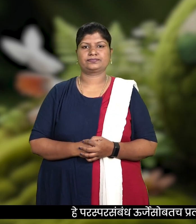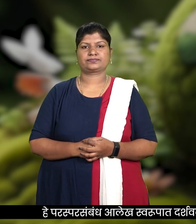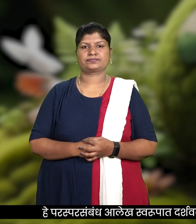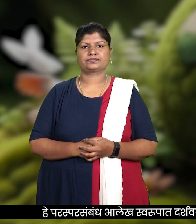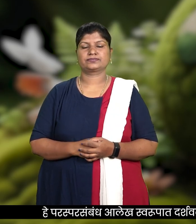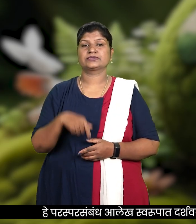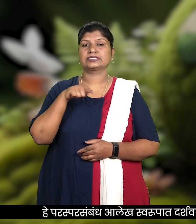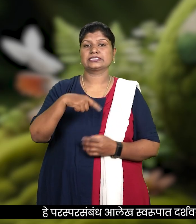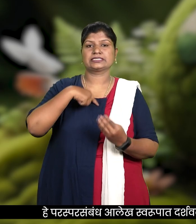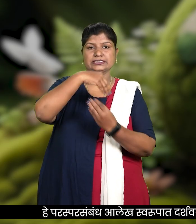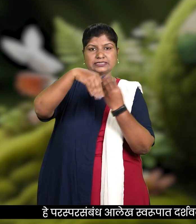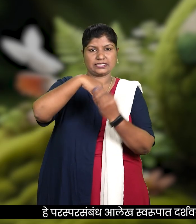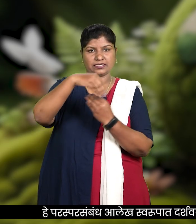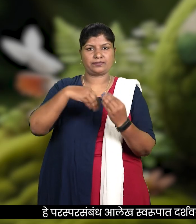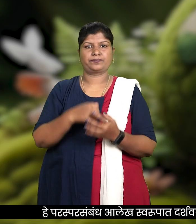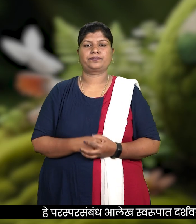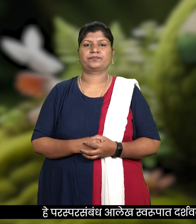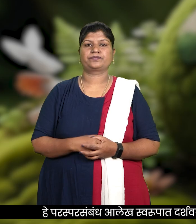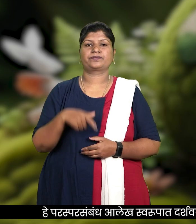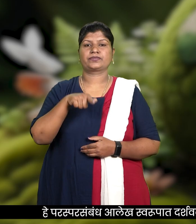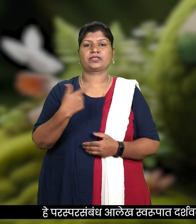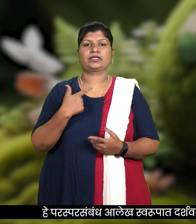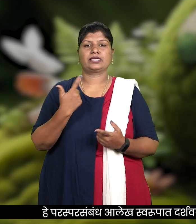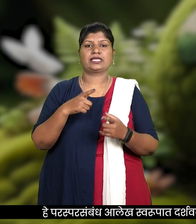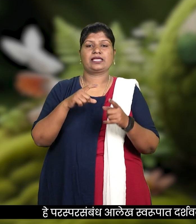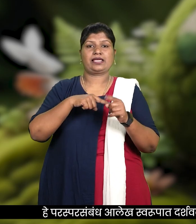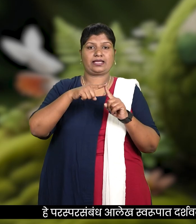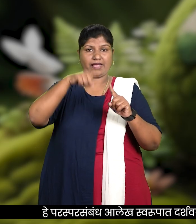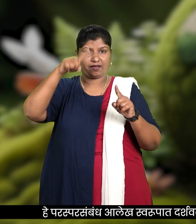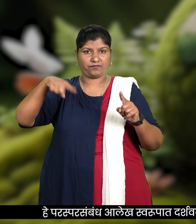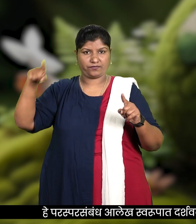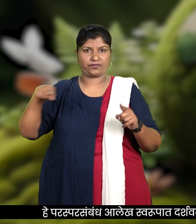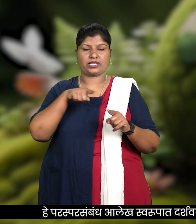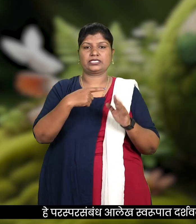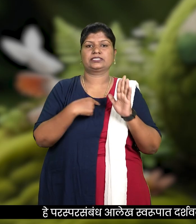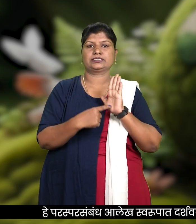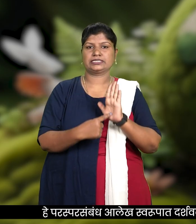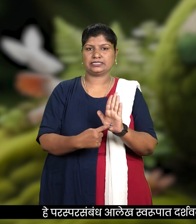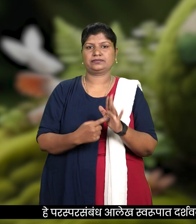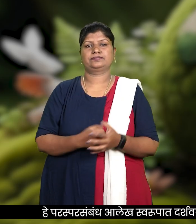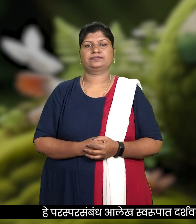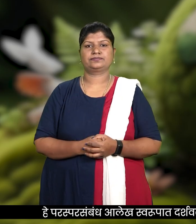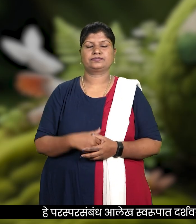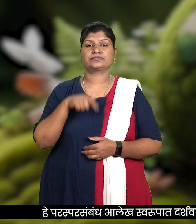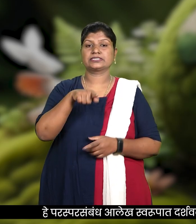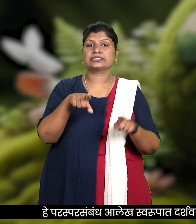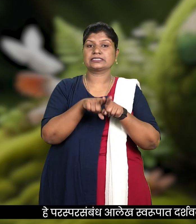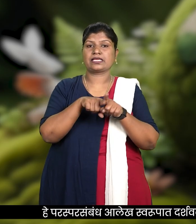हे परस्पर संबंध आलेख स्वरूपात दर्शवले जातात आणि अशा आलेखीय सादरीकरणाला पर्यावरणीय पिरॅमिड्स